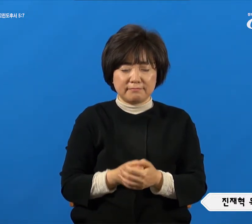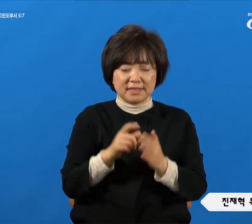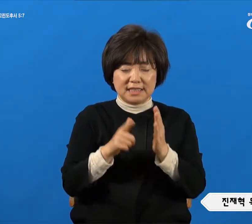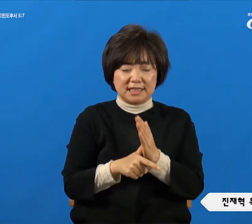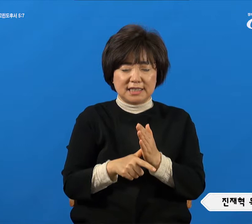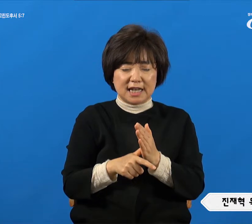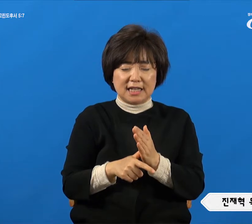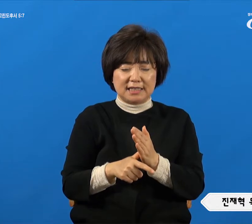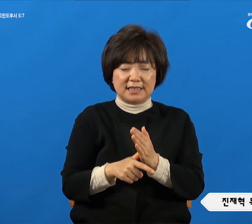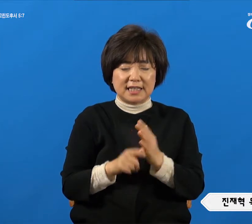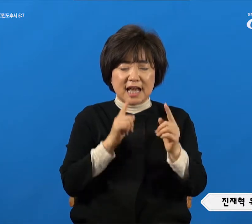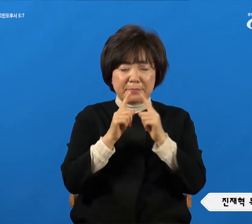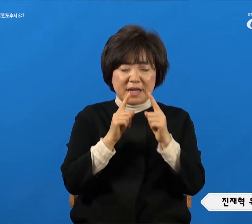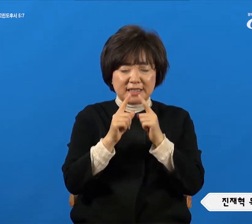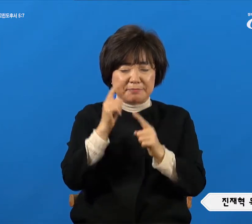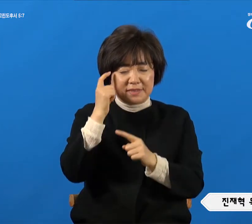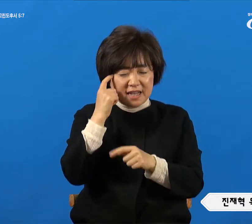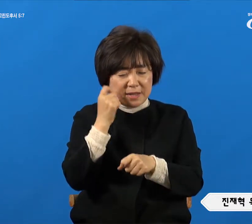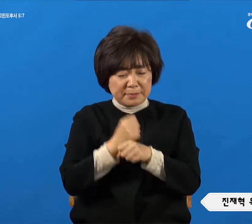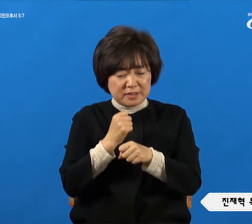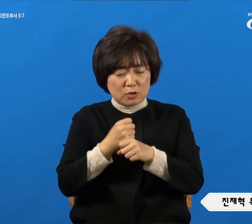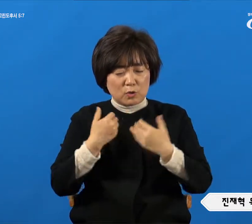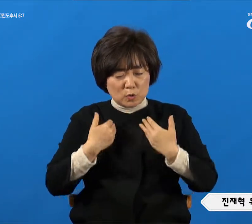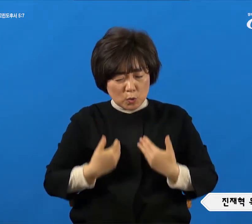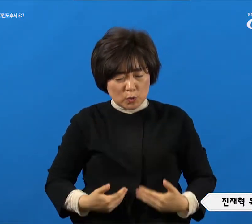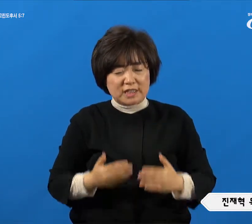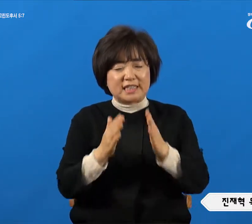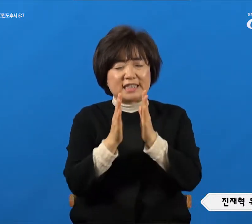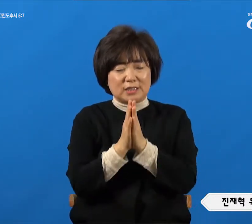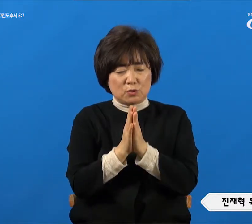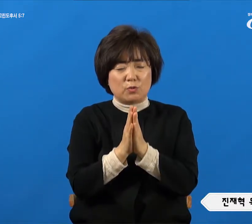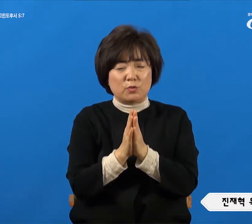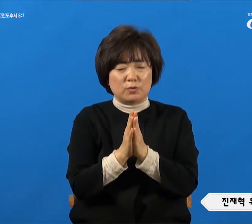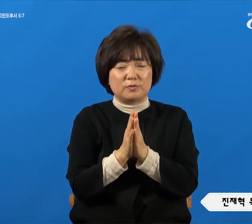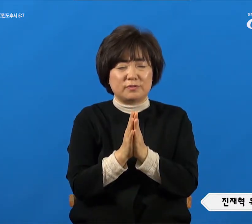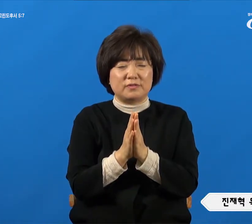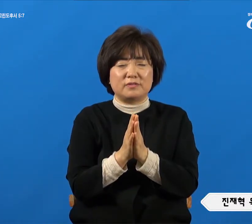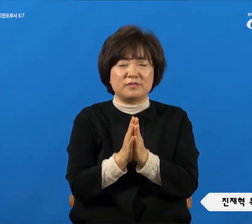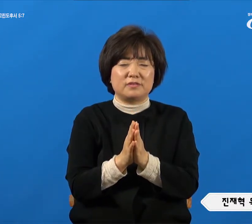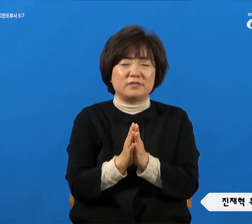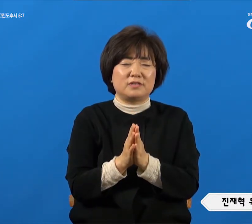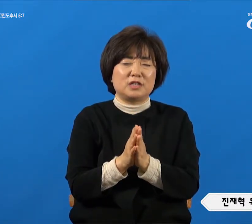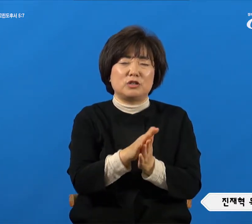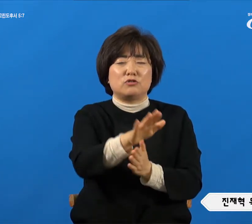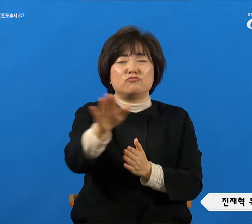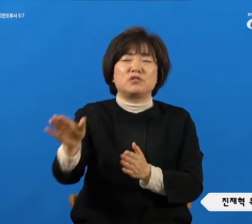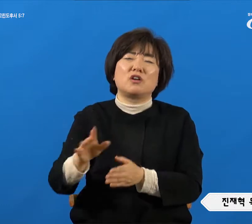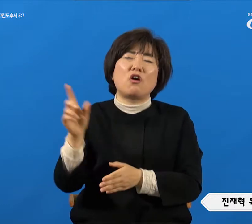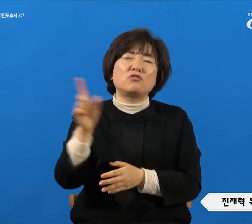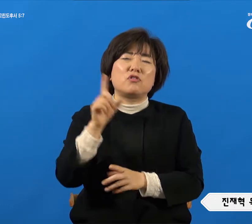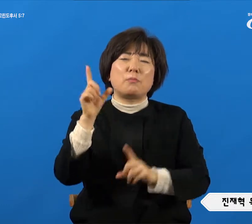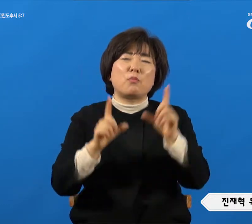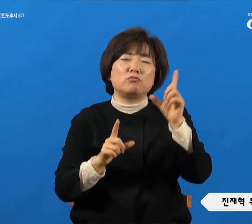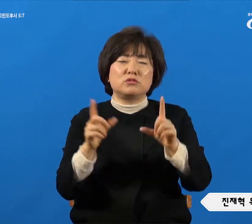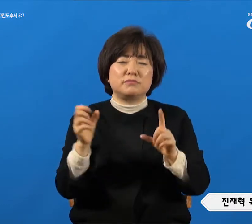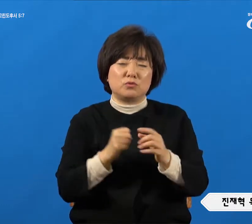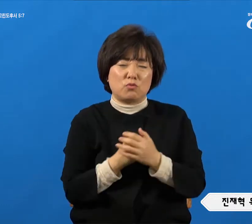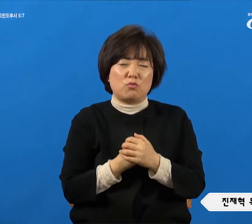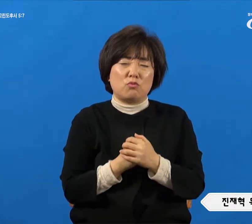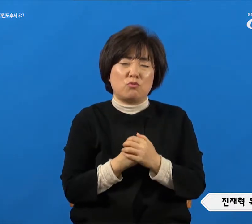이 시간 주님 말씀 생각하면서 한번 조용히 기도하는 시간 갖습니다. 우리는 어떤